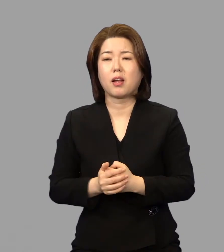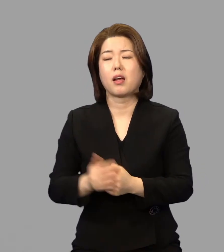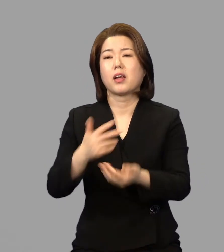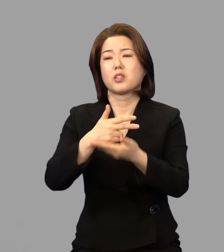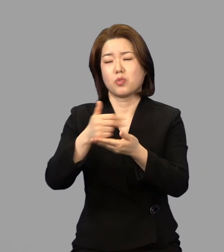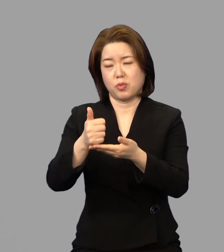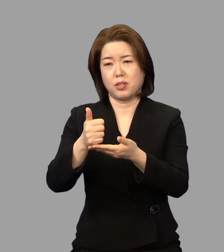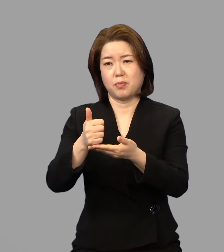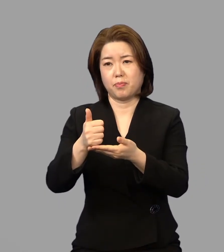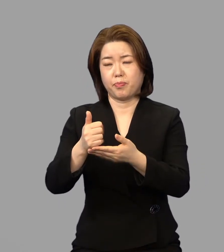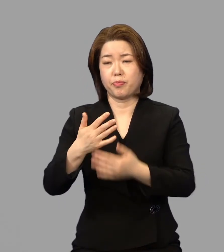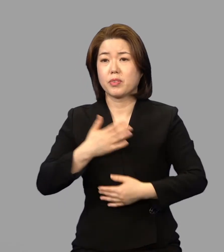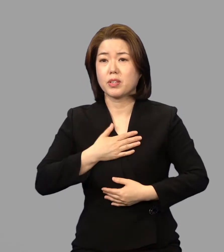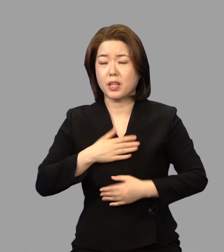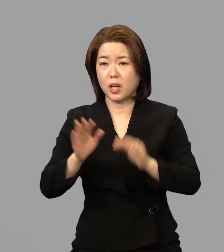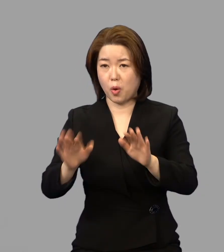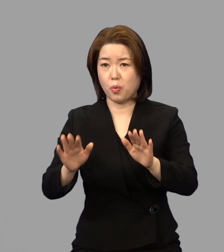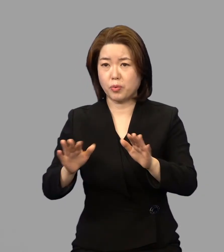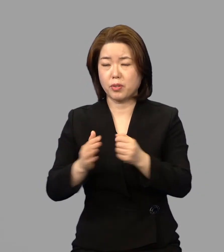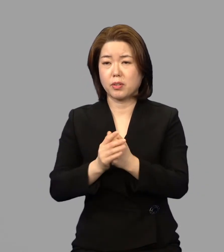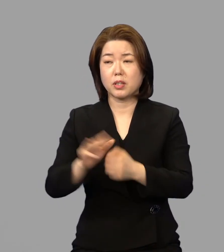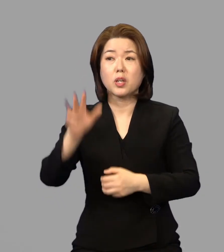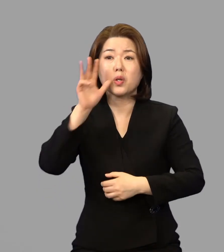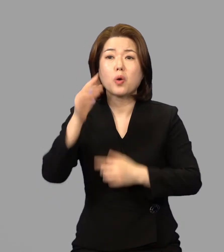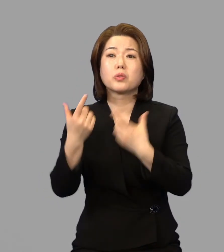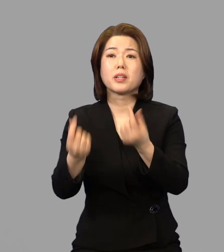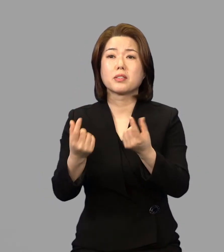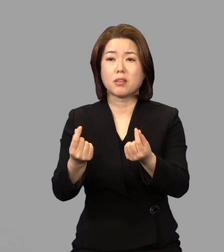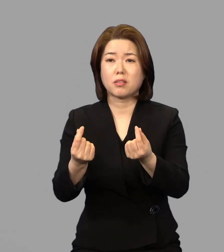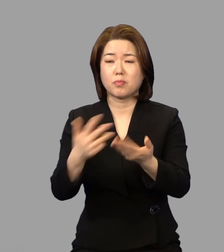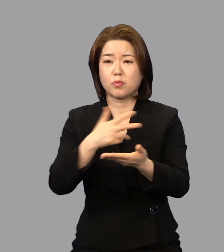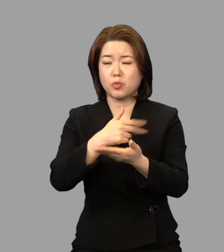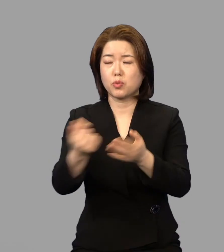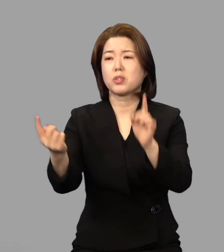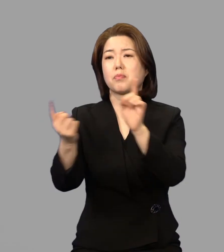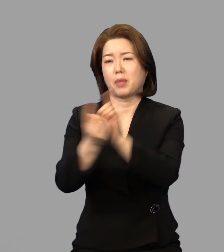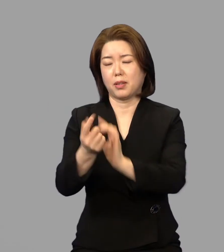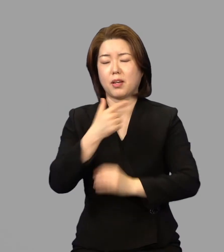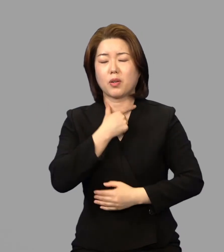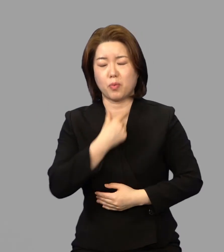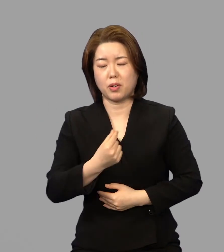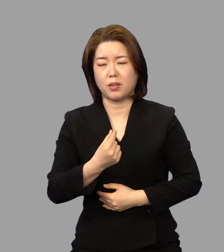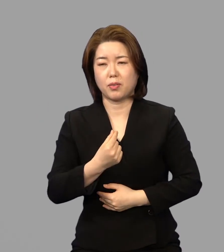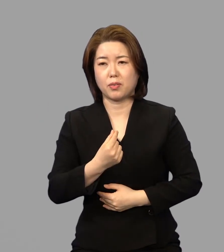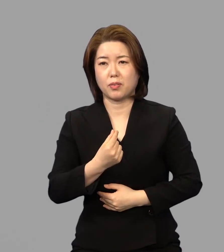주님, 제가 오늘 여호수아처럼 주님을 만나기를 원합니다.